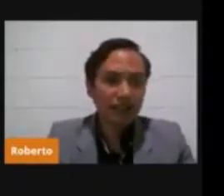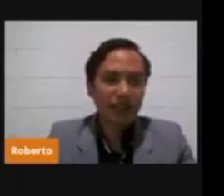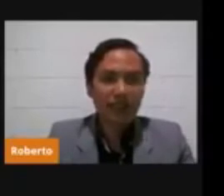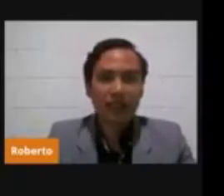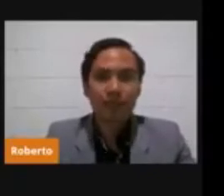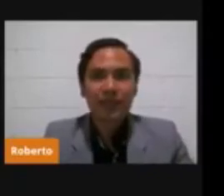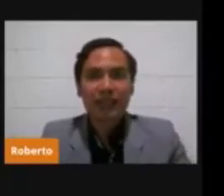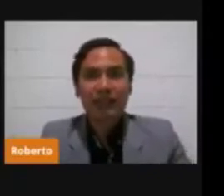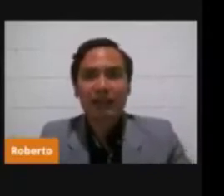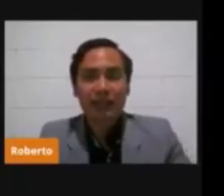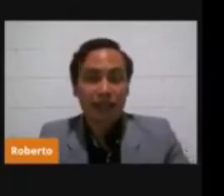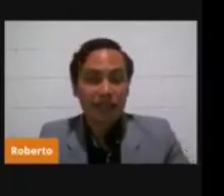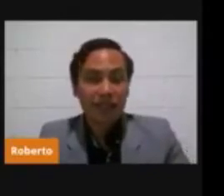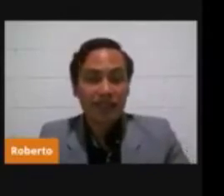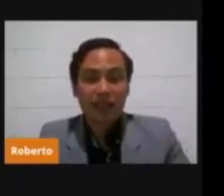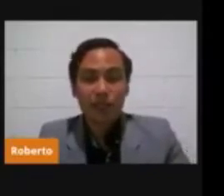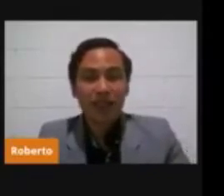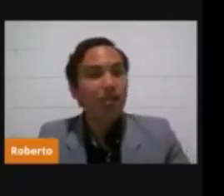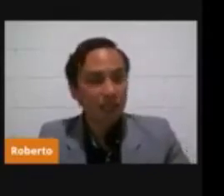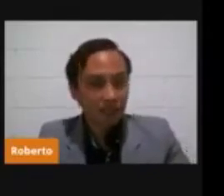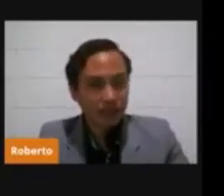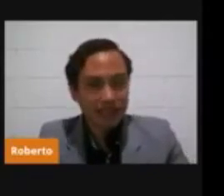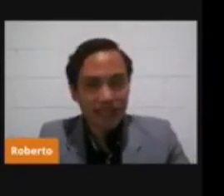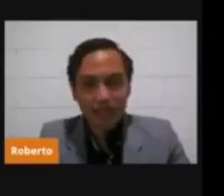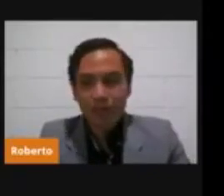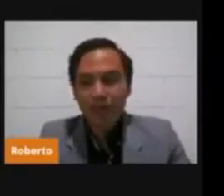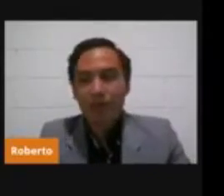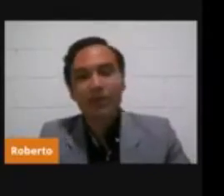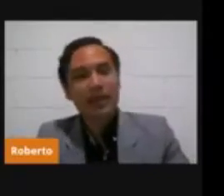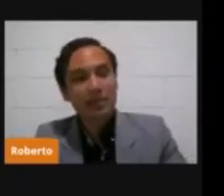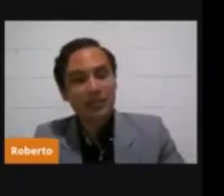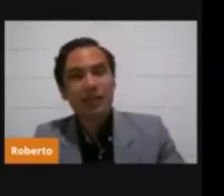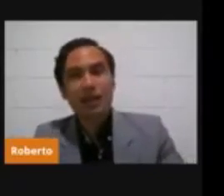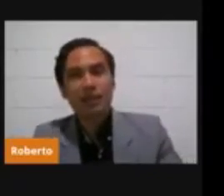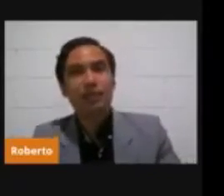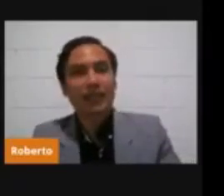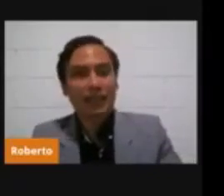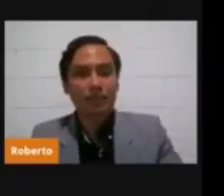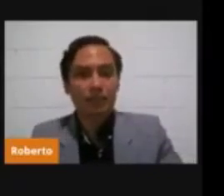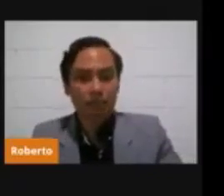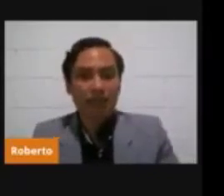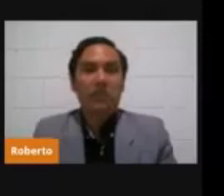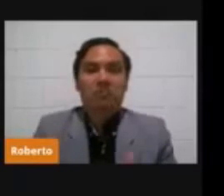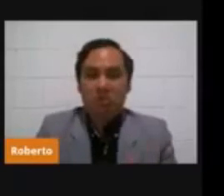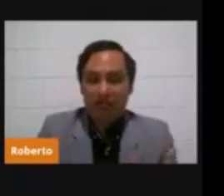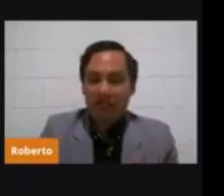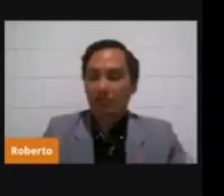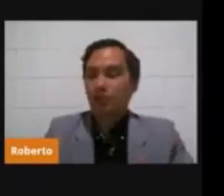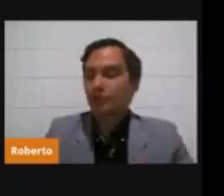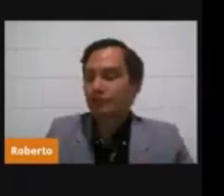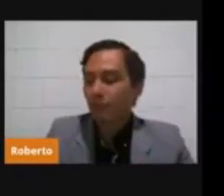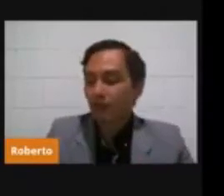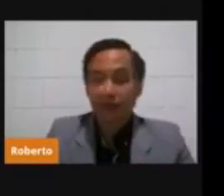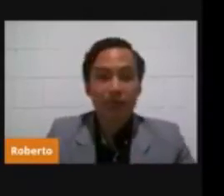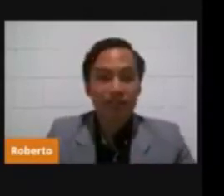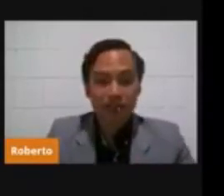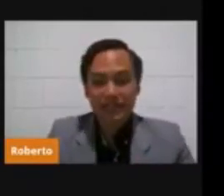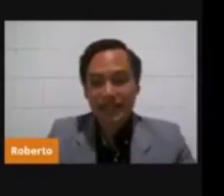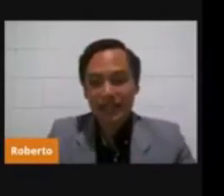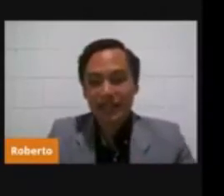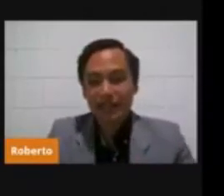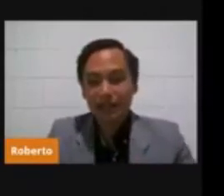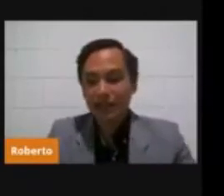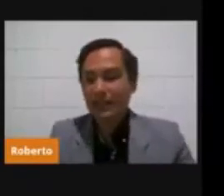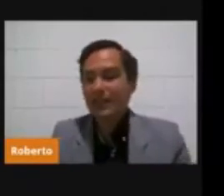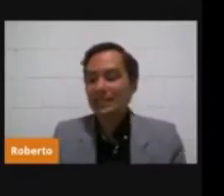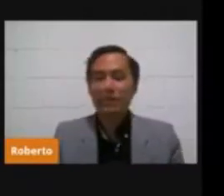una persona que era maestra de ceremonia, era una persona ciega, pero que además trabajaba en una radio. Tenía 2 trabajos. Era una persona